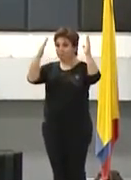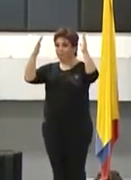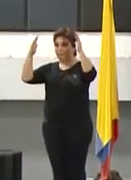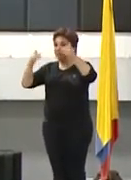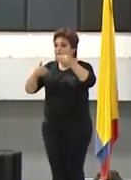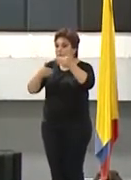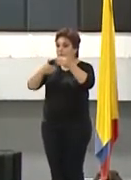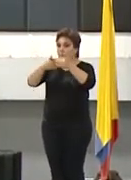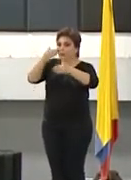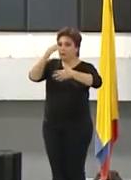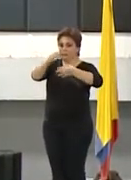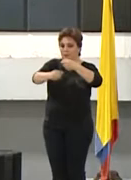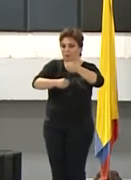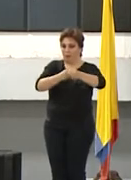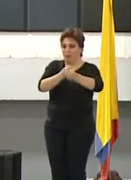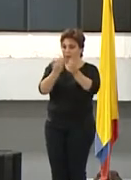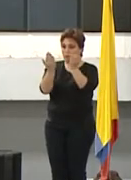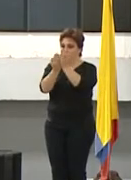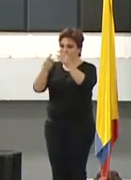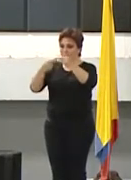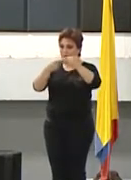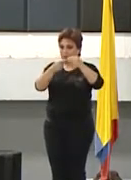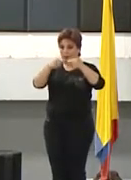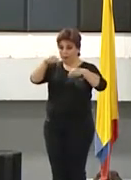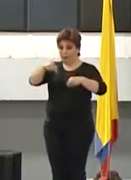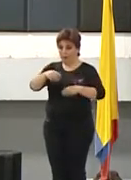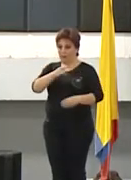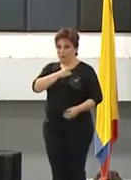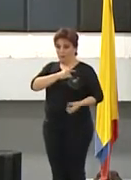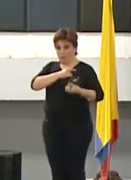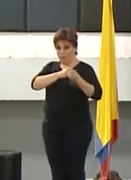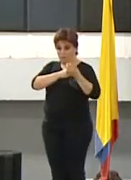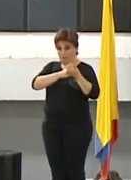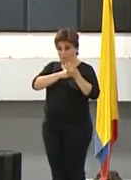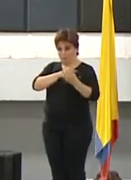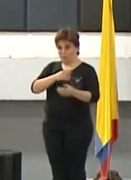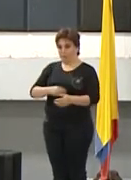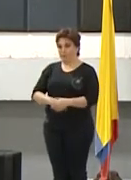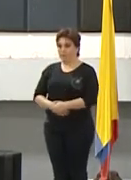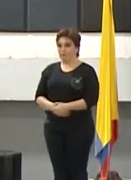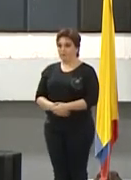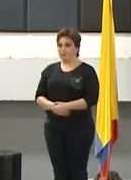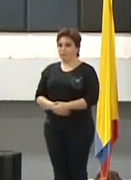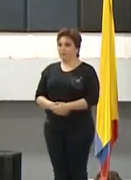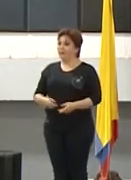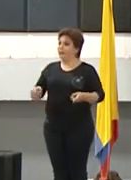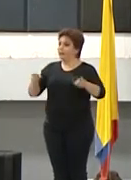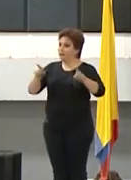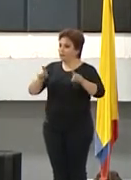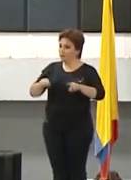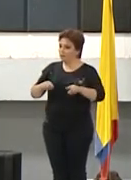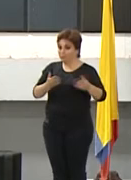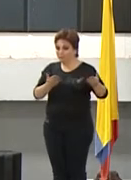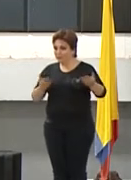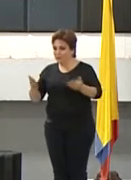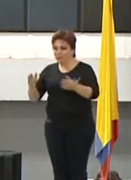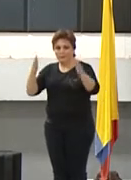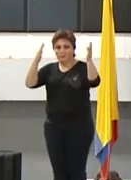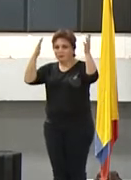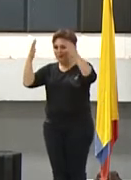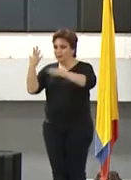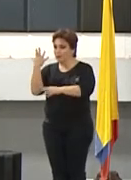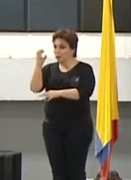educación especial en la universidad pedagógica nacional y a la celebración de los 50 años del